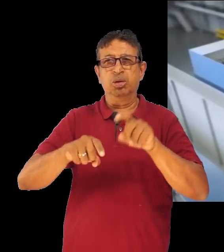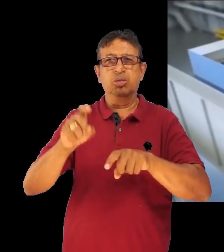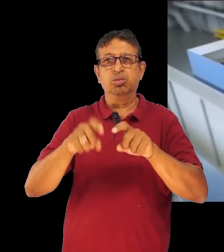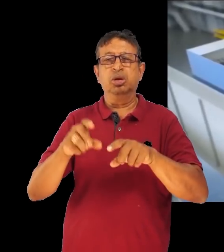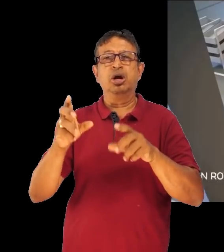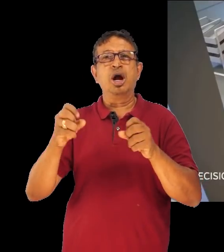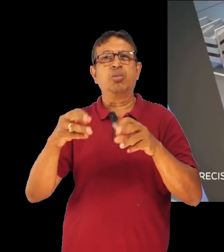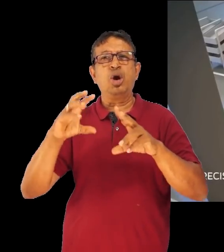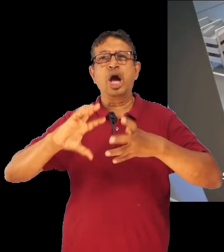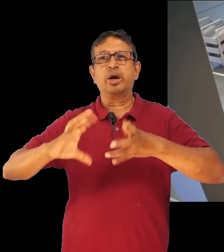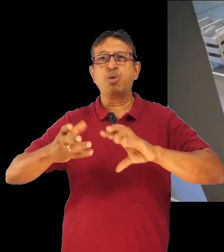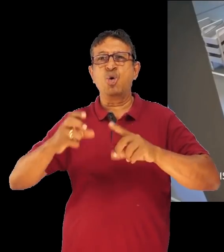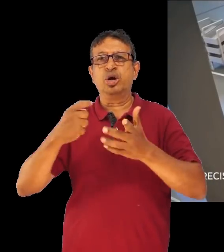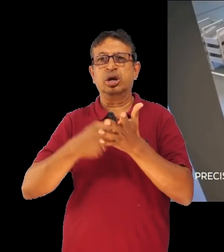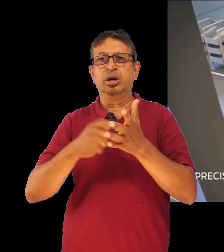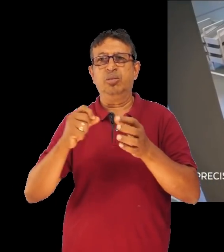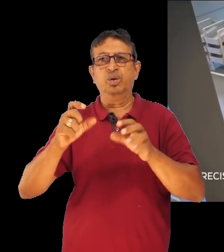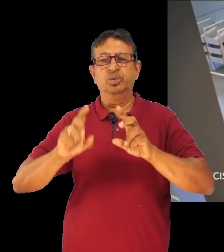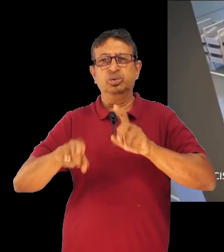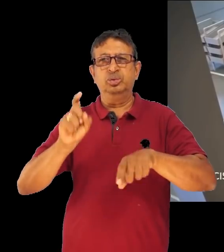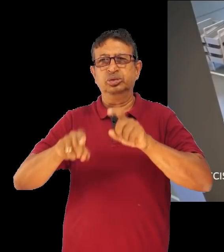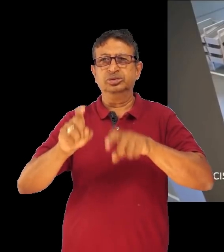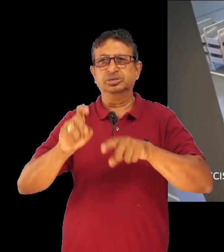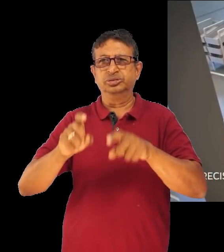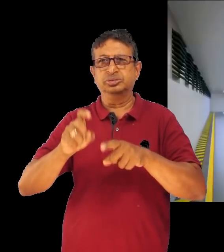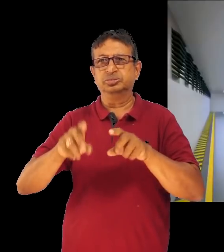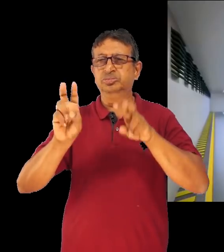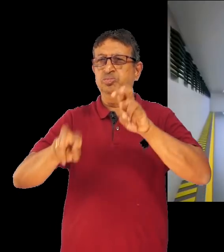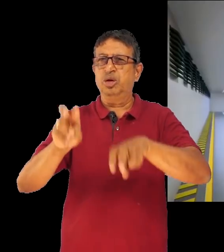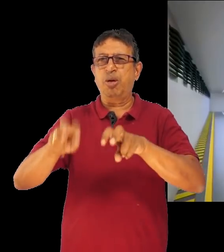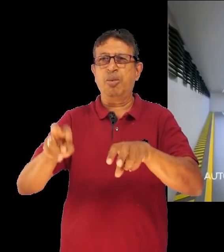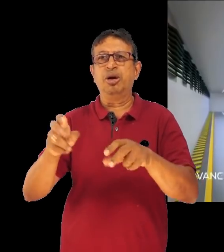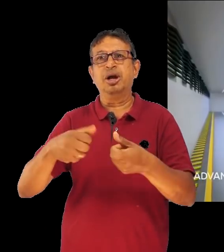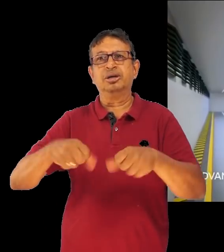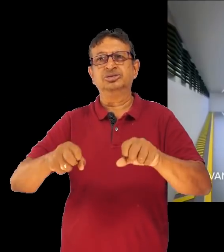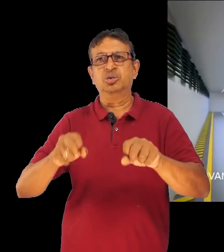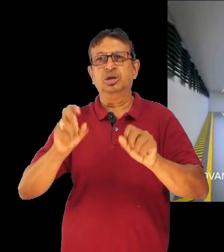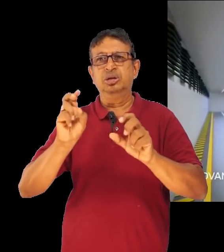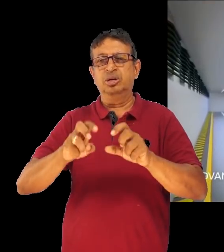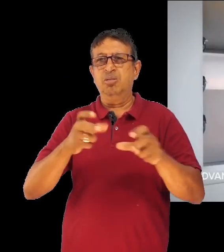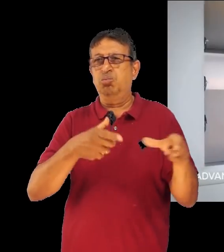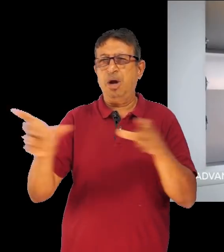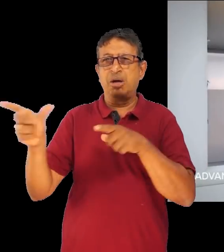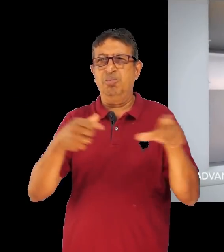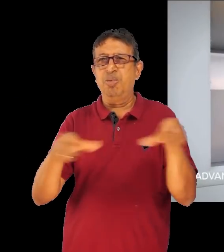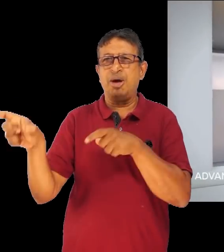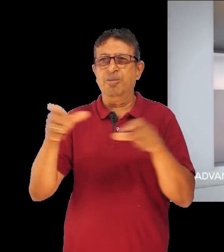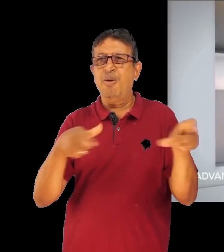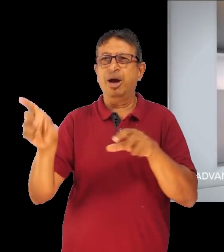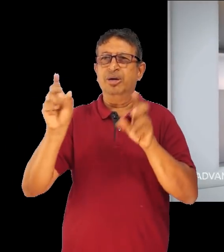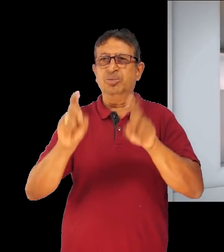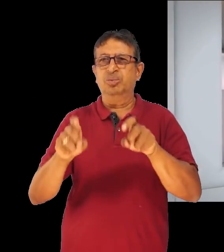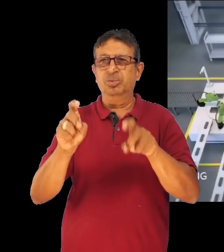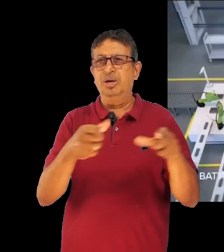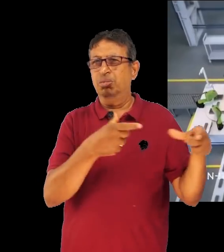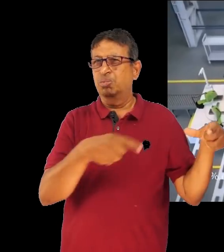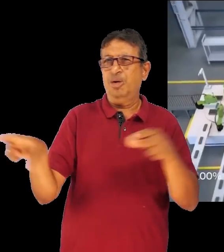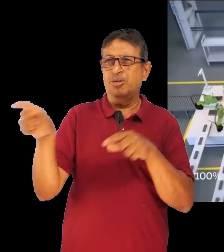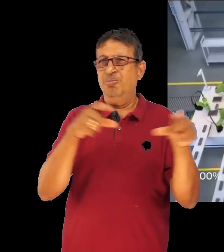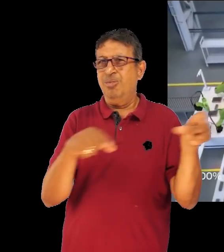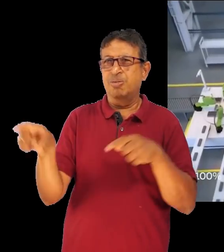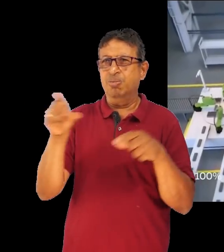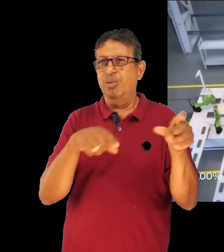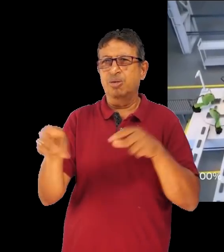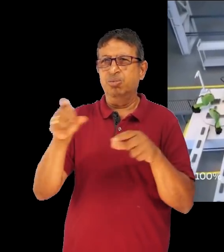ये फैक्ट्री कहलाएगी वर्ल्ड की लार्जेस्ट टू व्हीलर मैन्युफैक्चरिंग फैक्ट्री, फिर वर्ल्ड की मोस्ट लार्जेस्ट टू व्हीलर सुटेबल और मोस्ट